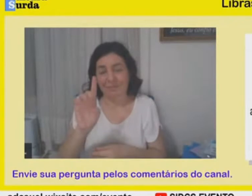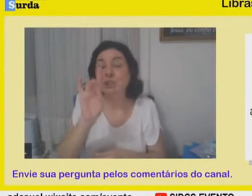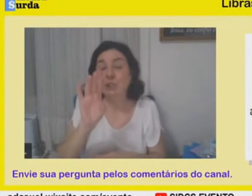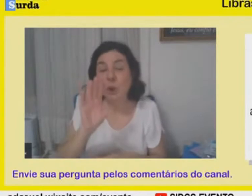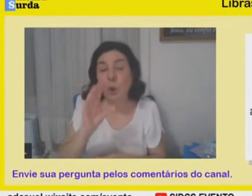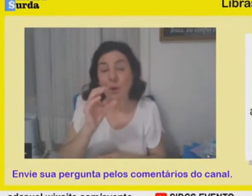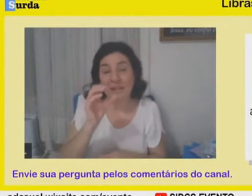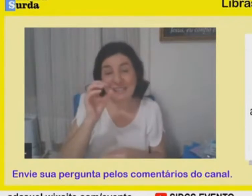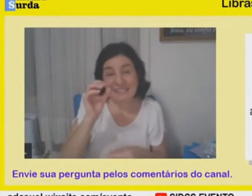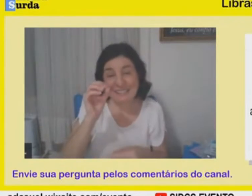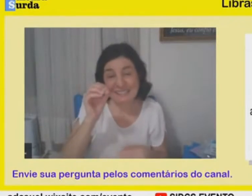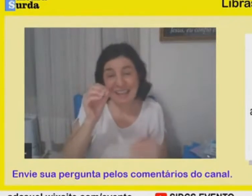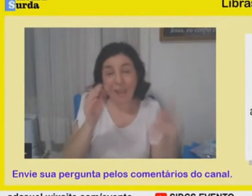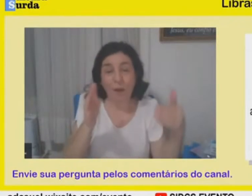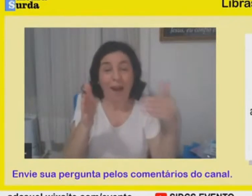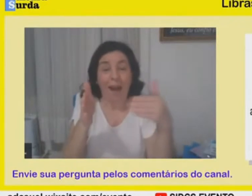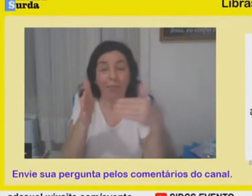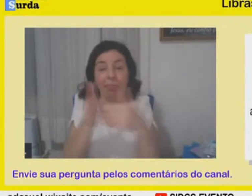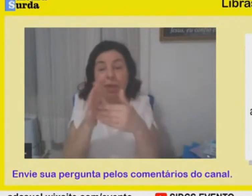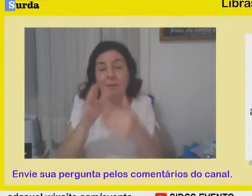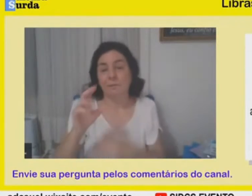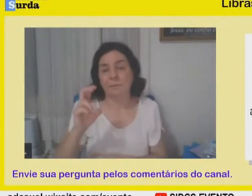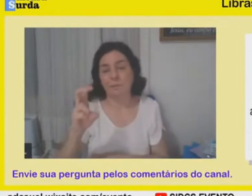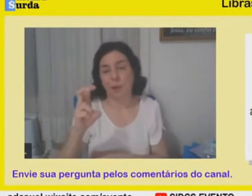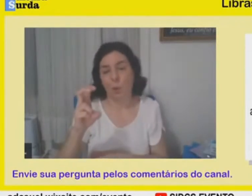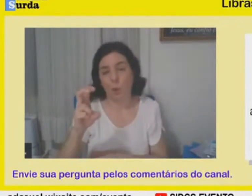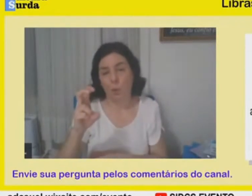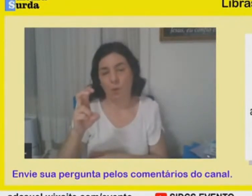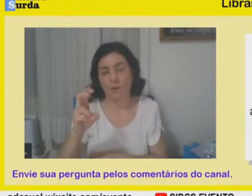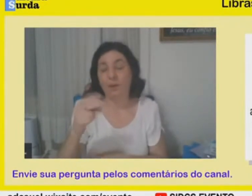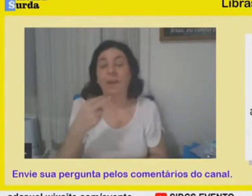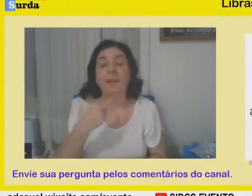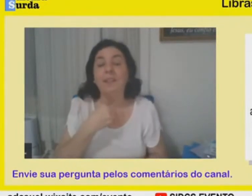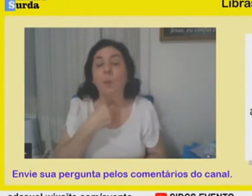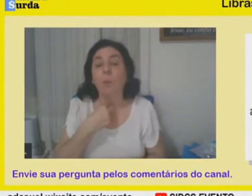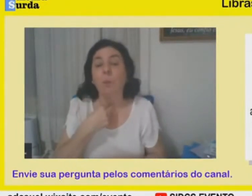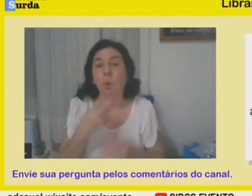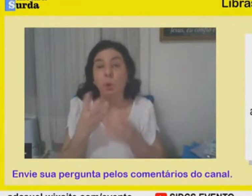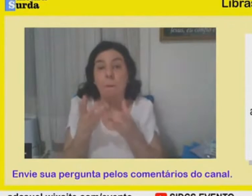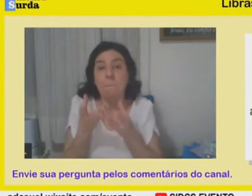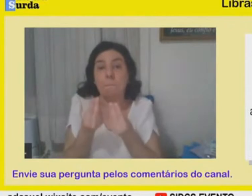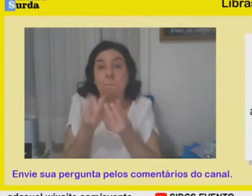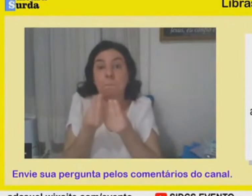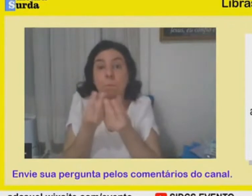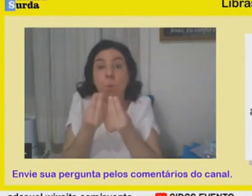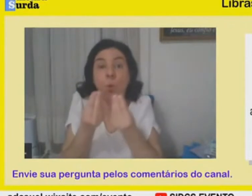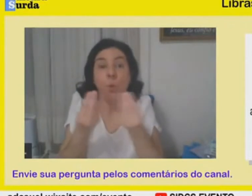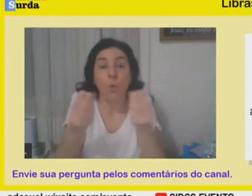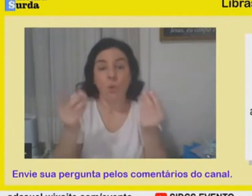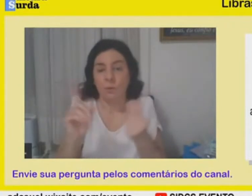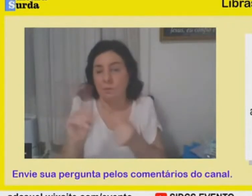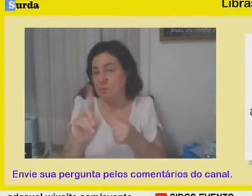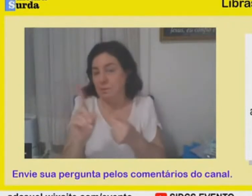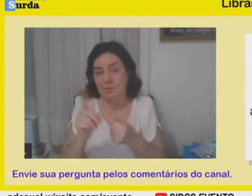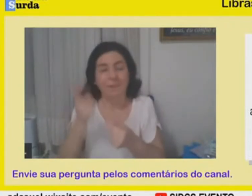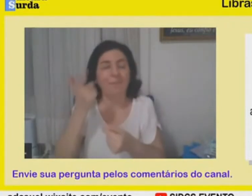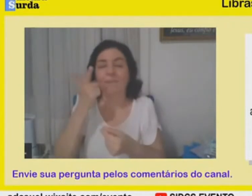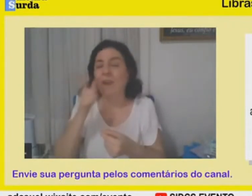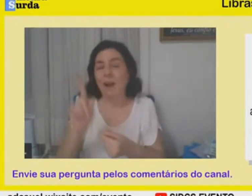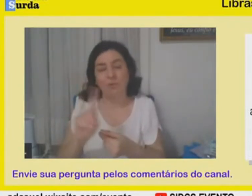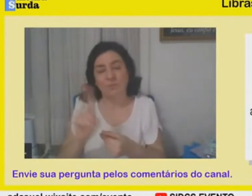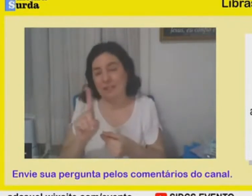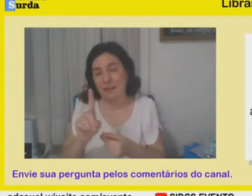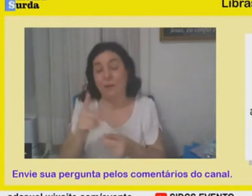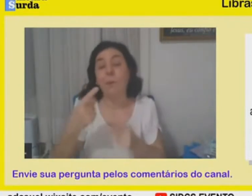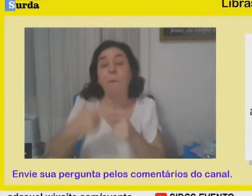Mas isso vai aos poucos. Não é um processo rápido. É um processo que vai